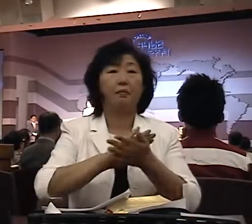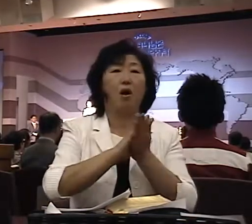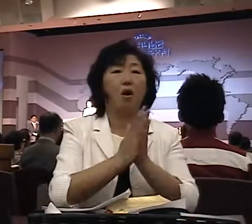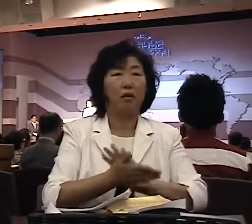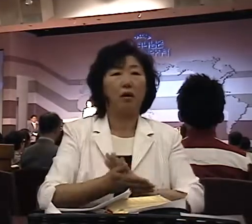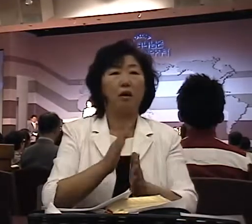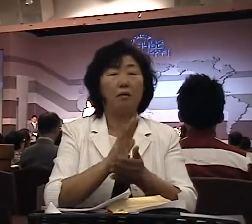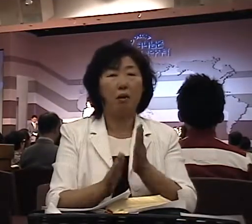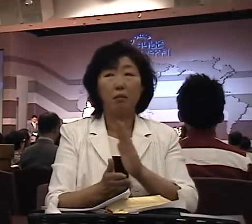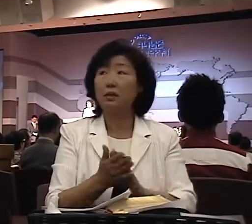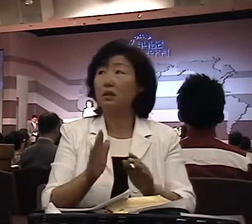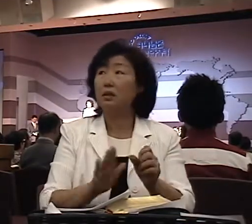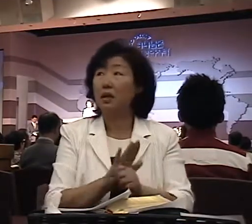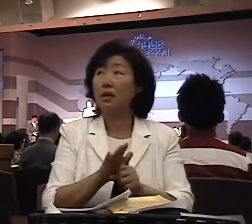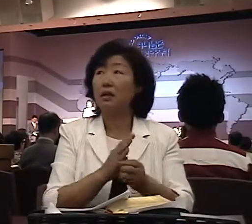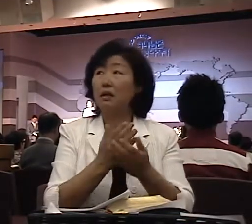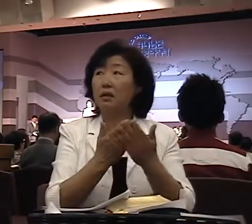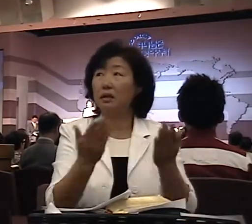변함없이 사랑해 주시고